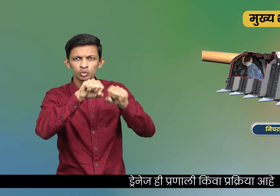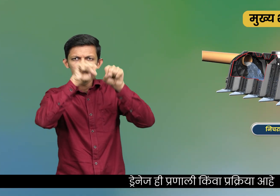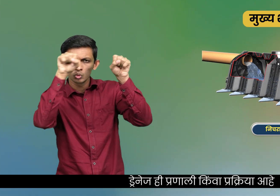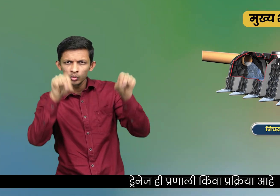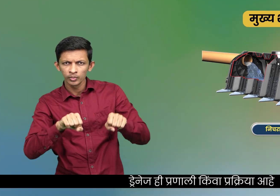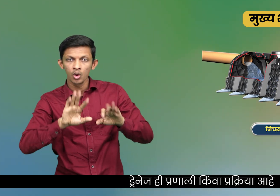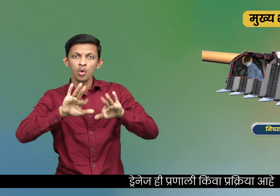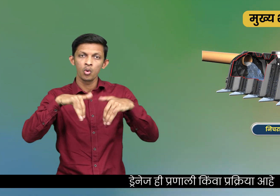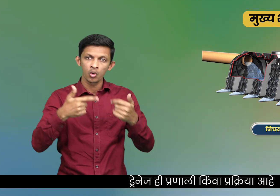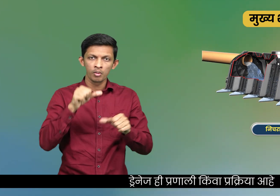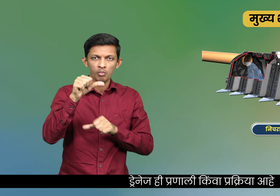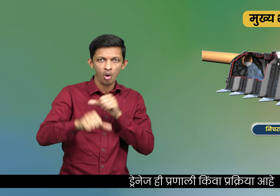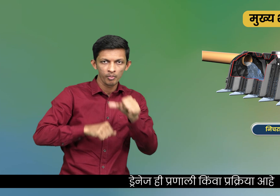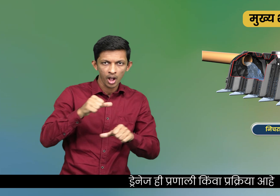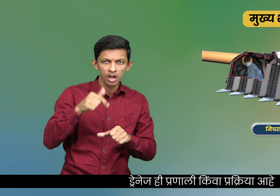ड्रेनेज ही प्रणाली किंवा प्रक्रिया आहे